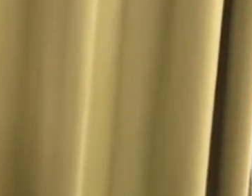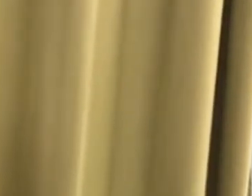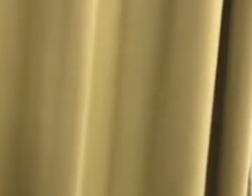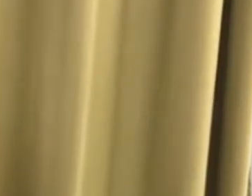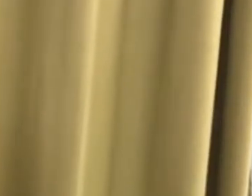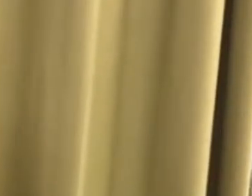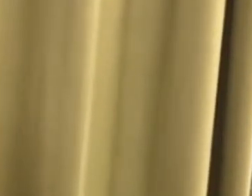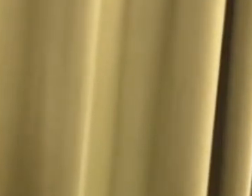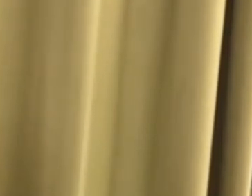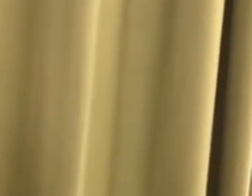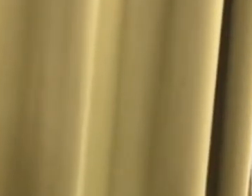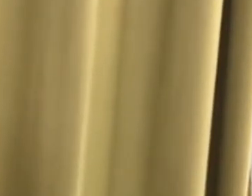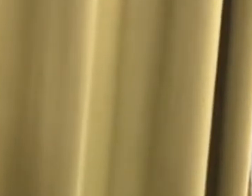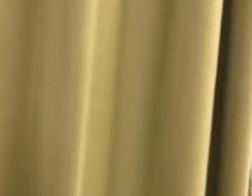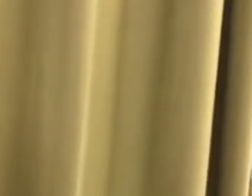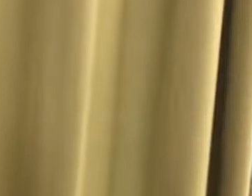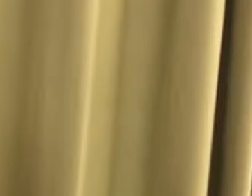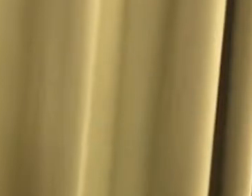Rai Conforman.